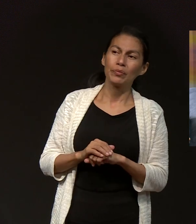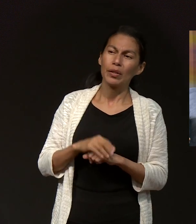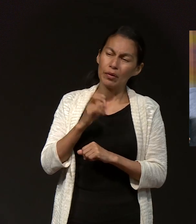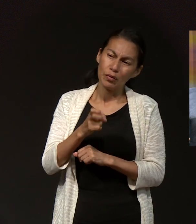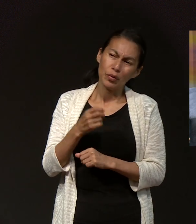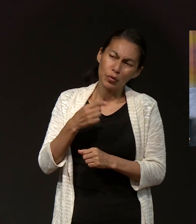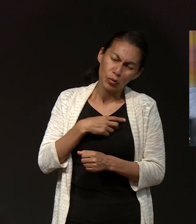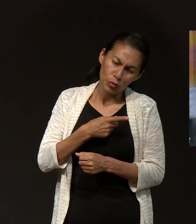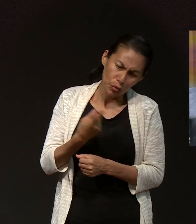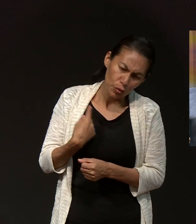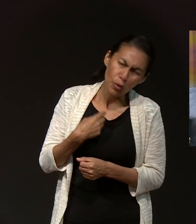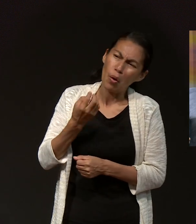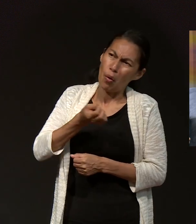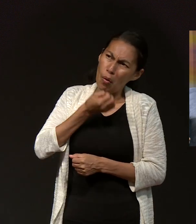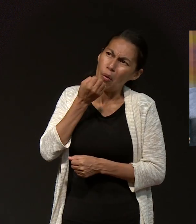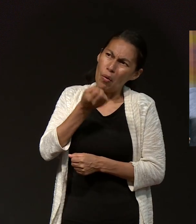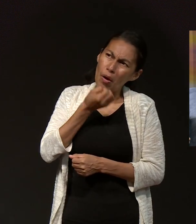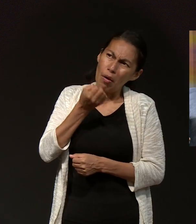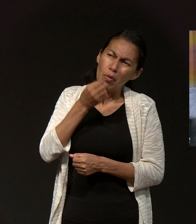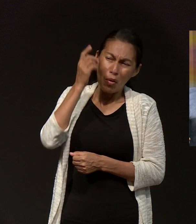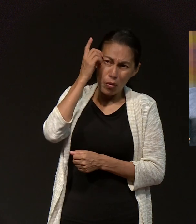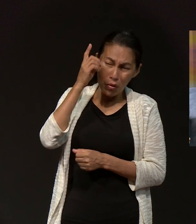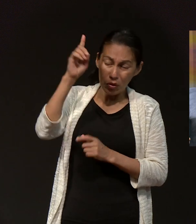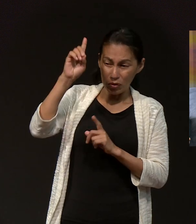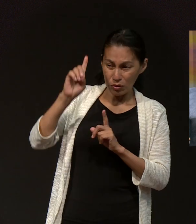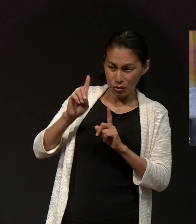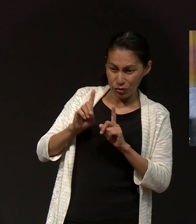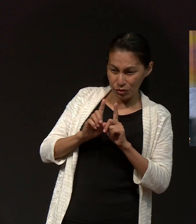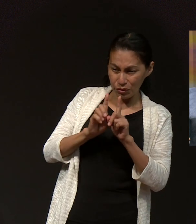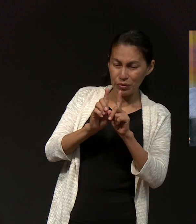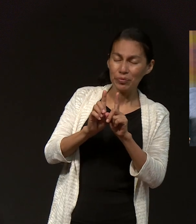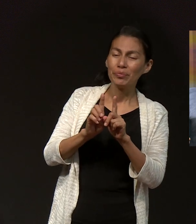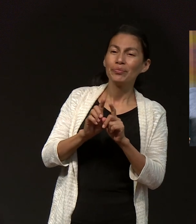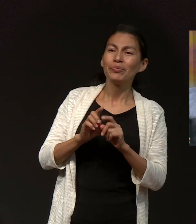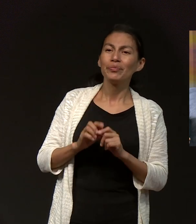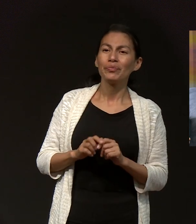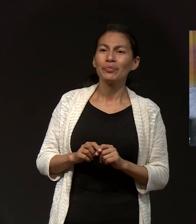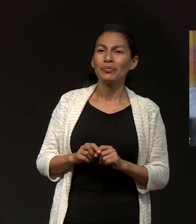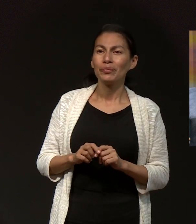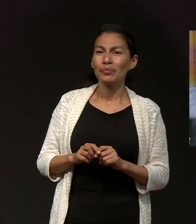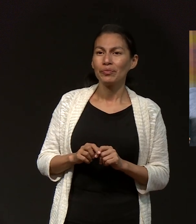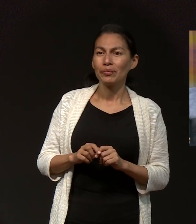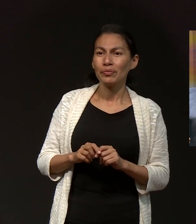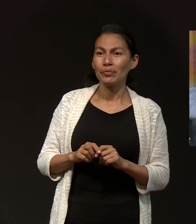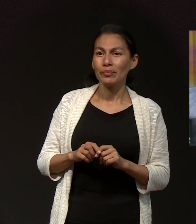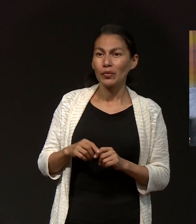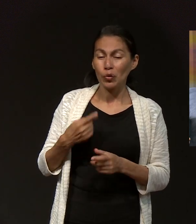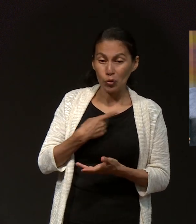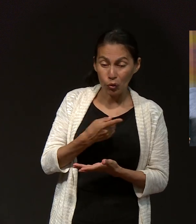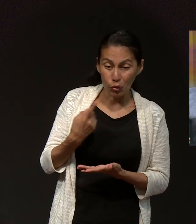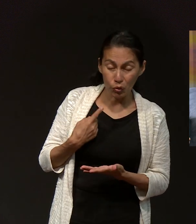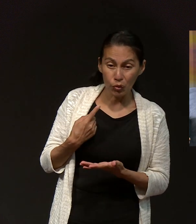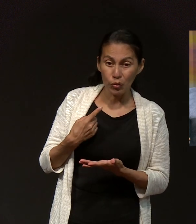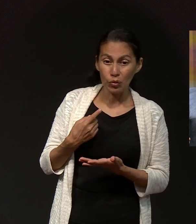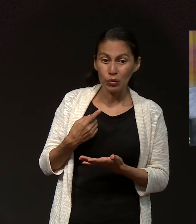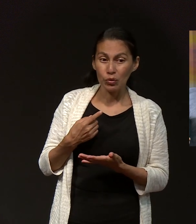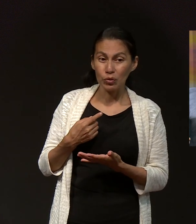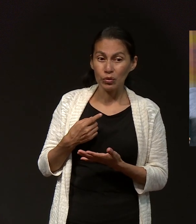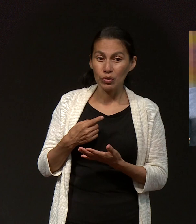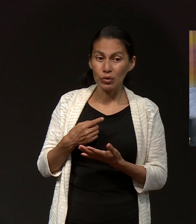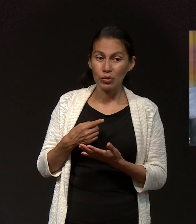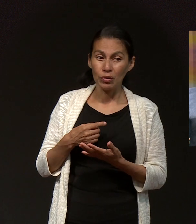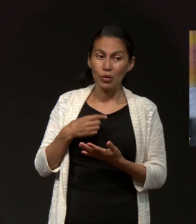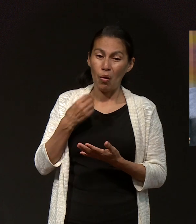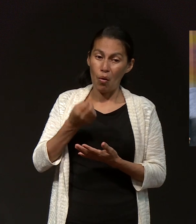Y la oración para nosotros era eso, era la forma de tener a Dios presente. Más que un rezo o